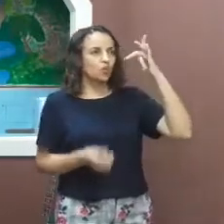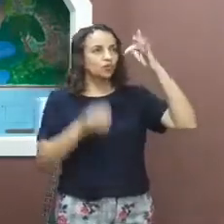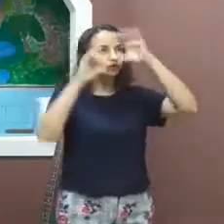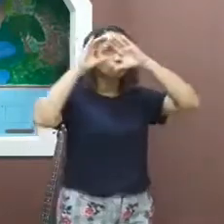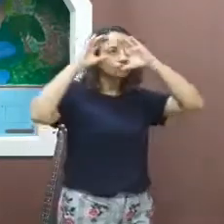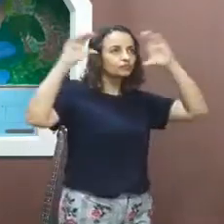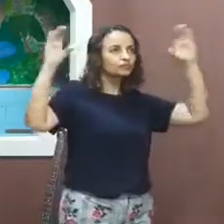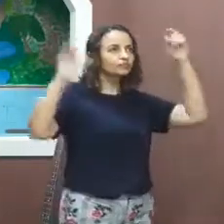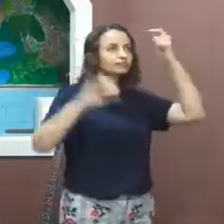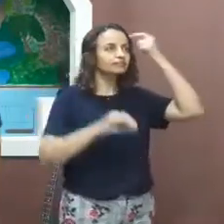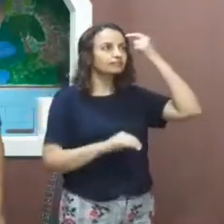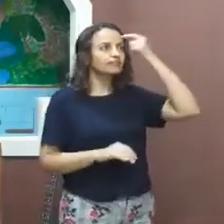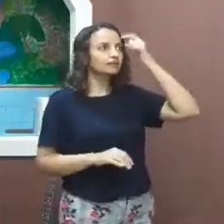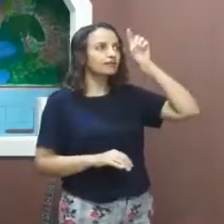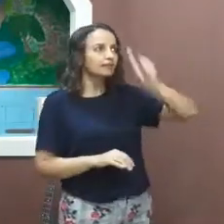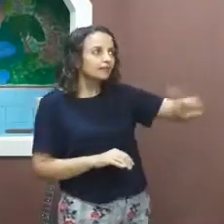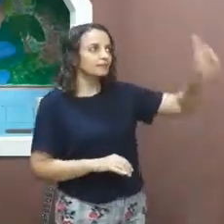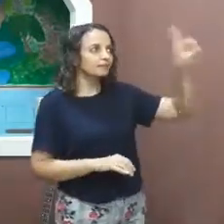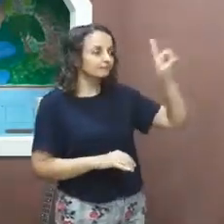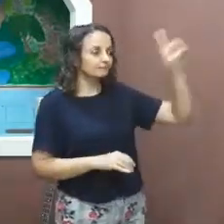coisas de Deus.